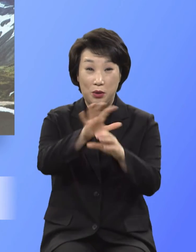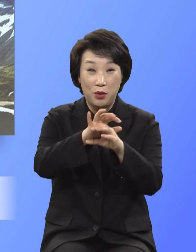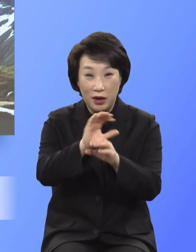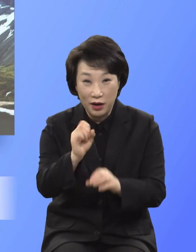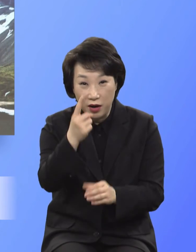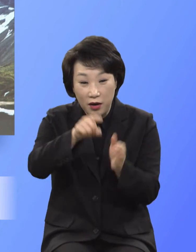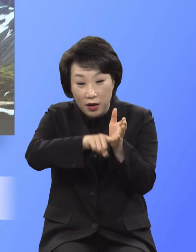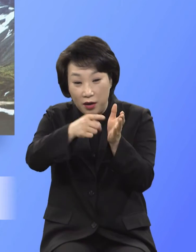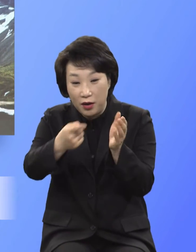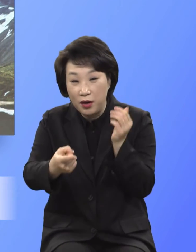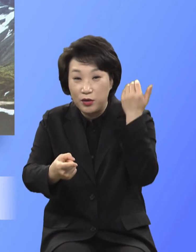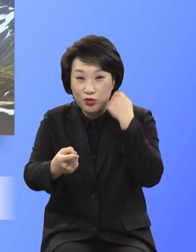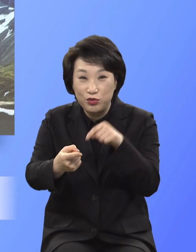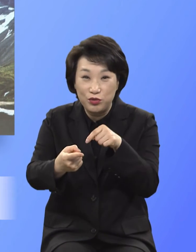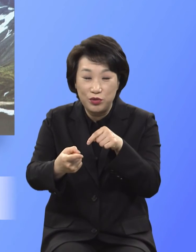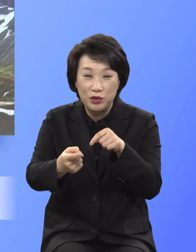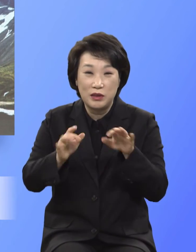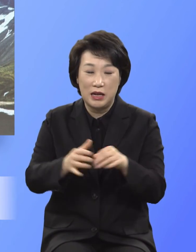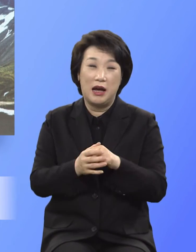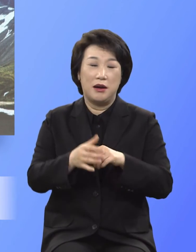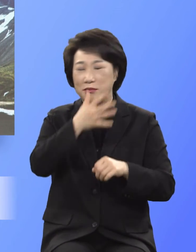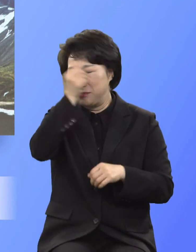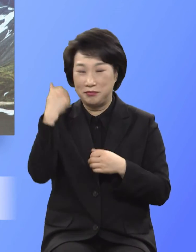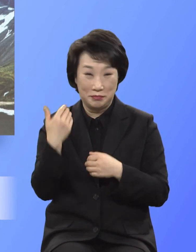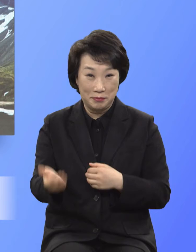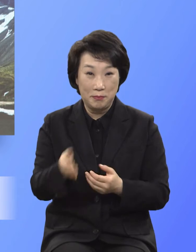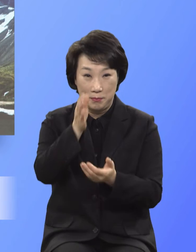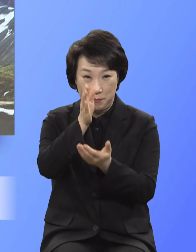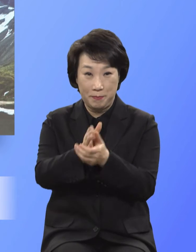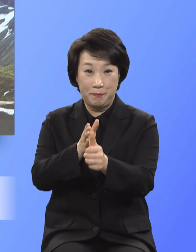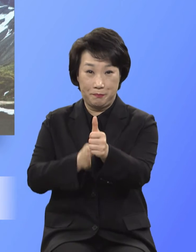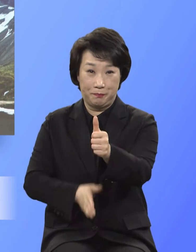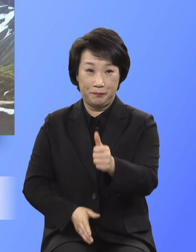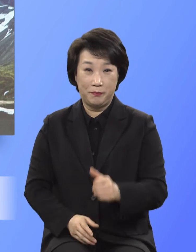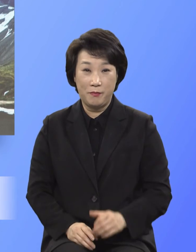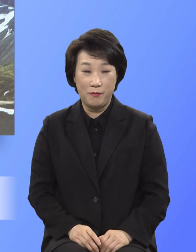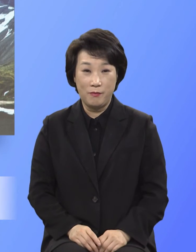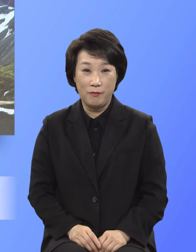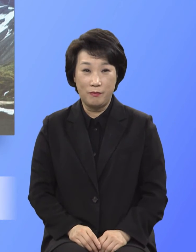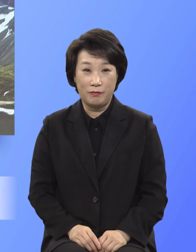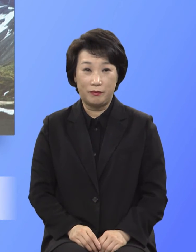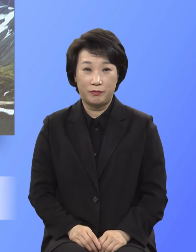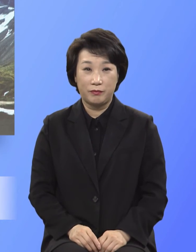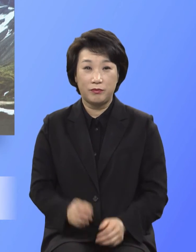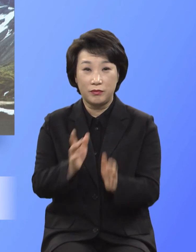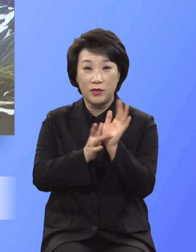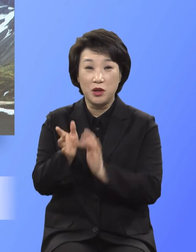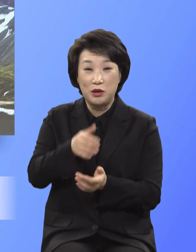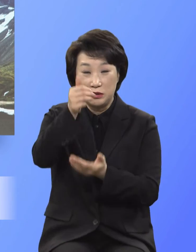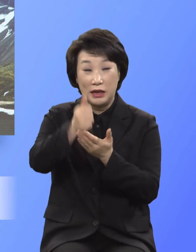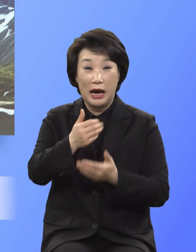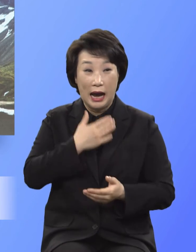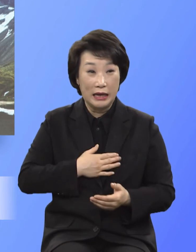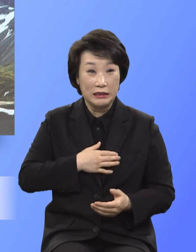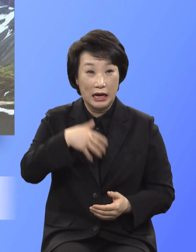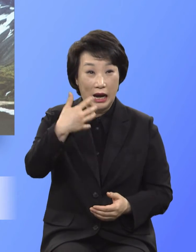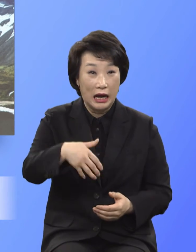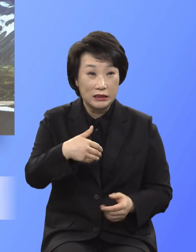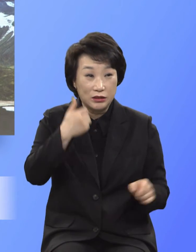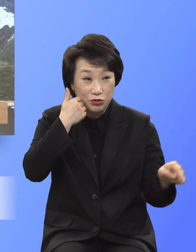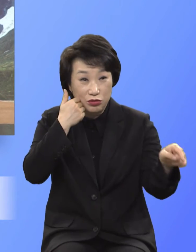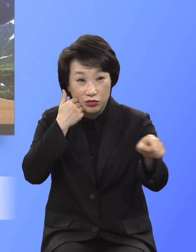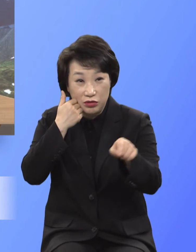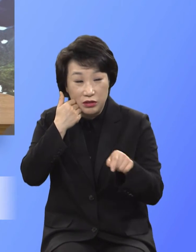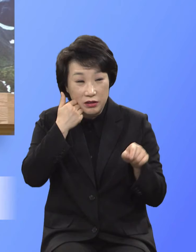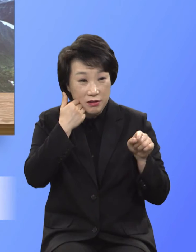코로나로 잊어버린 영혼 방관하지 말자 이 말입니다. 예수 그리스도를 알지 못해서